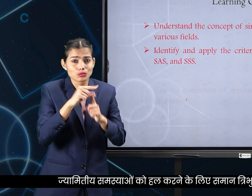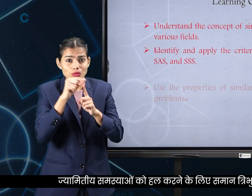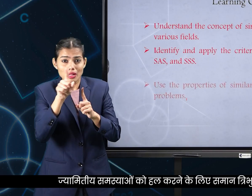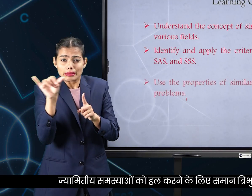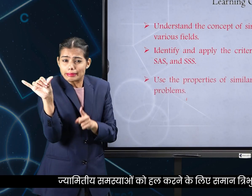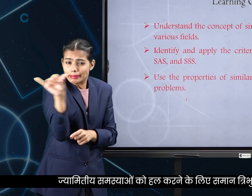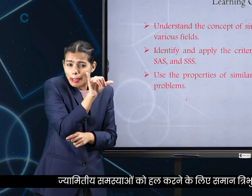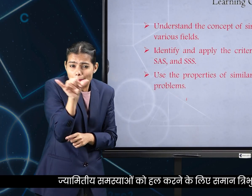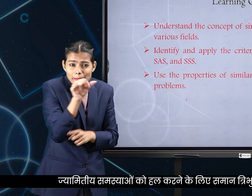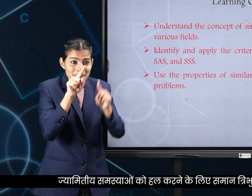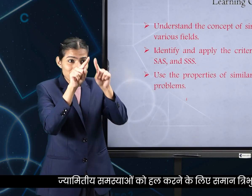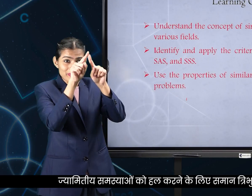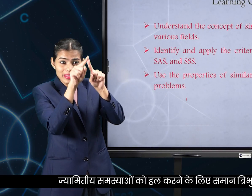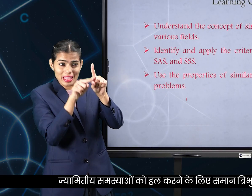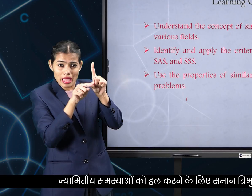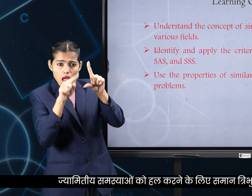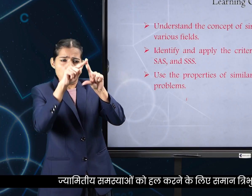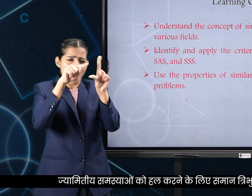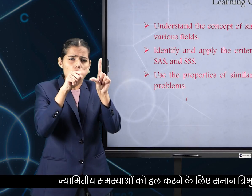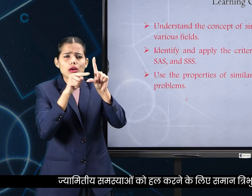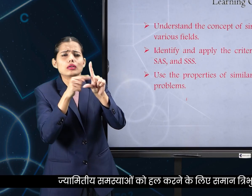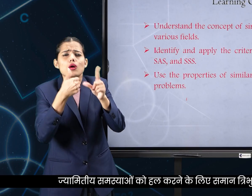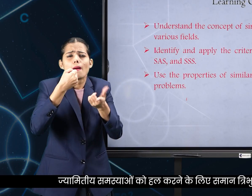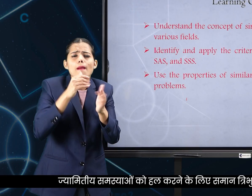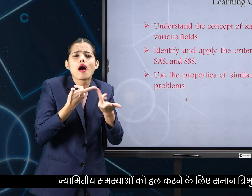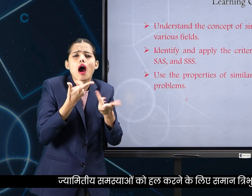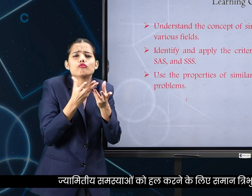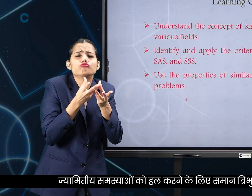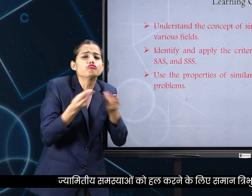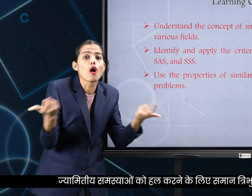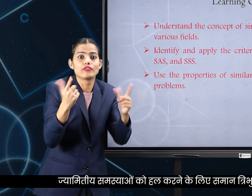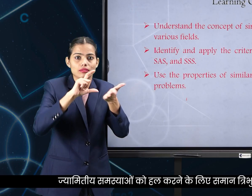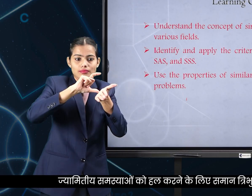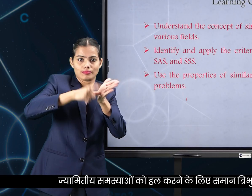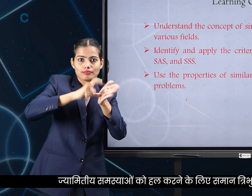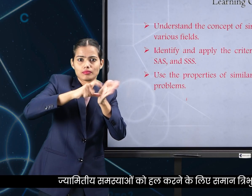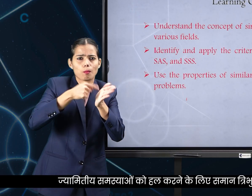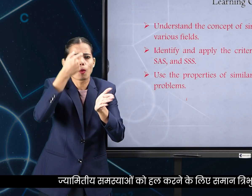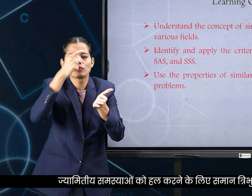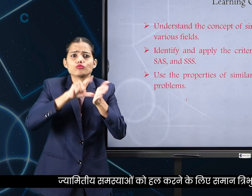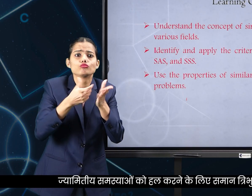ज्यामितीय समस्याओं को हल करने के लिए समान त्रिभुजों को गुणों का उपयोग करें।